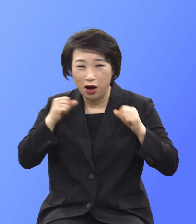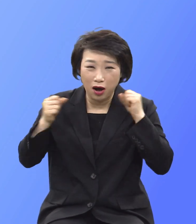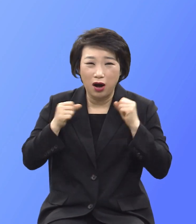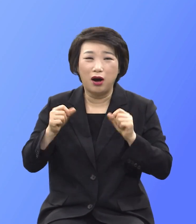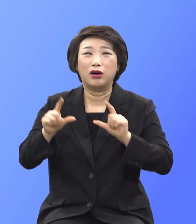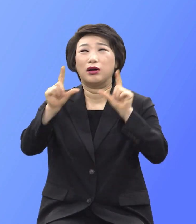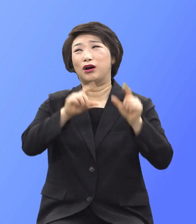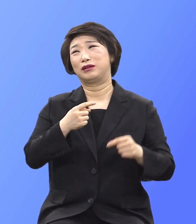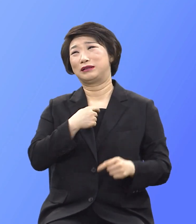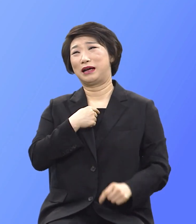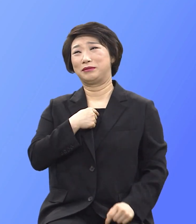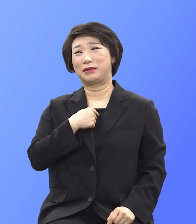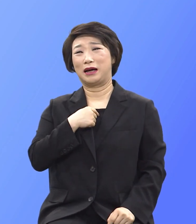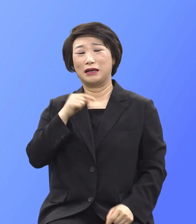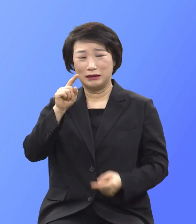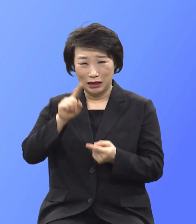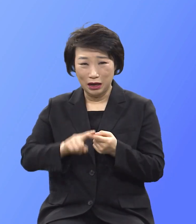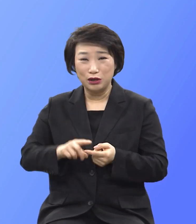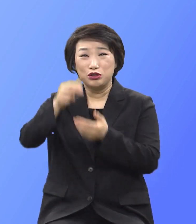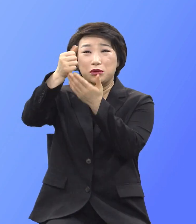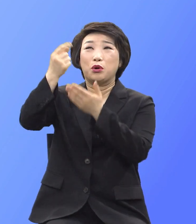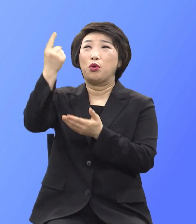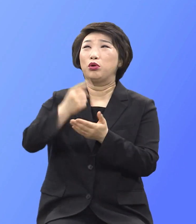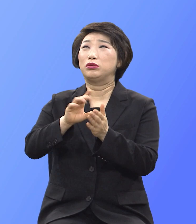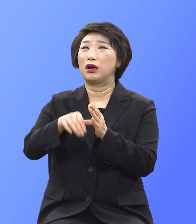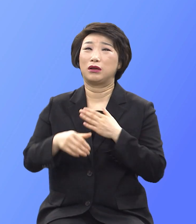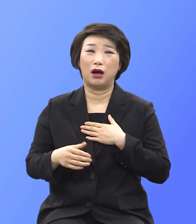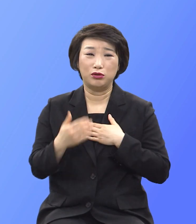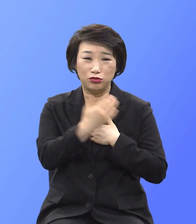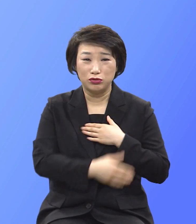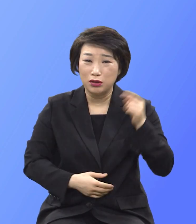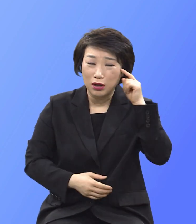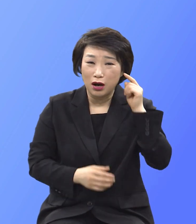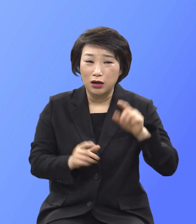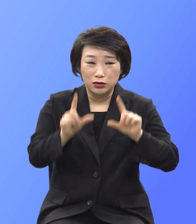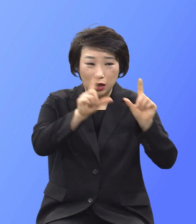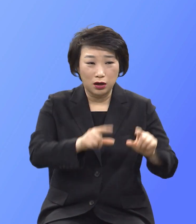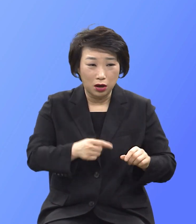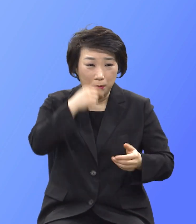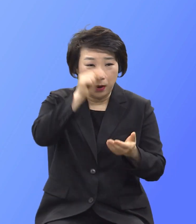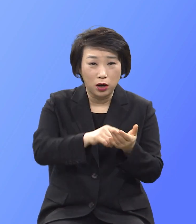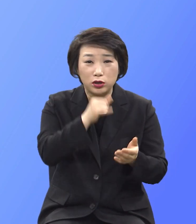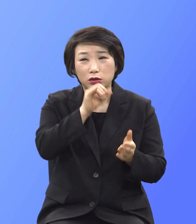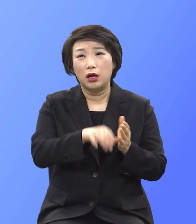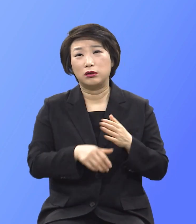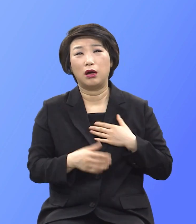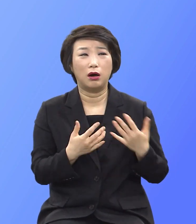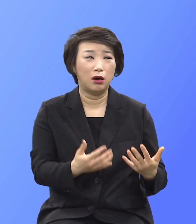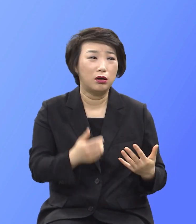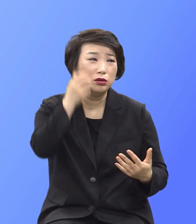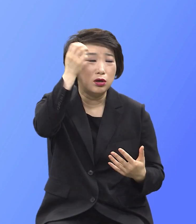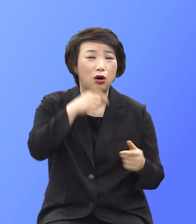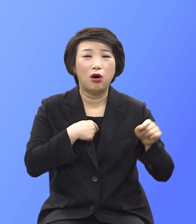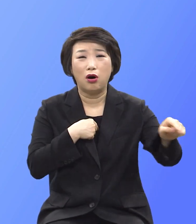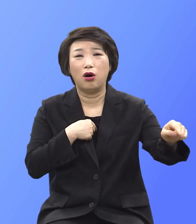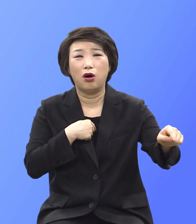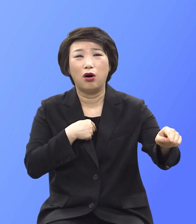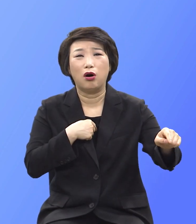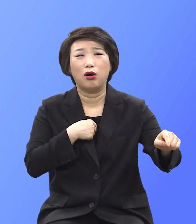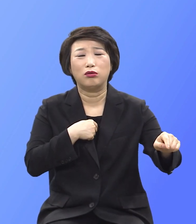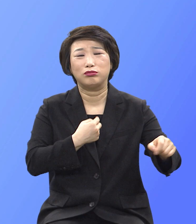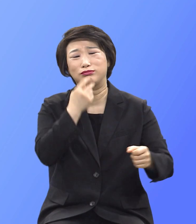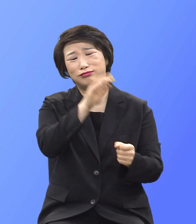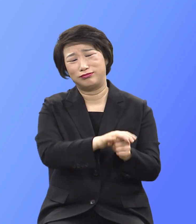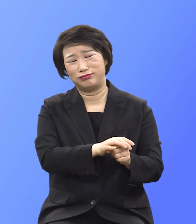긴가민가하게 살았습니다. 이러다 주님 오시면 육신의 생각으로 산 것이 발견될 때 내 영혼은 비참한 날이